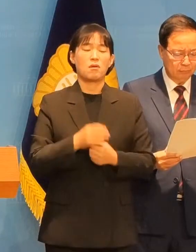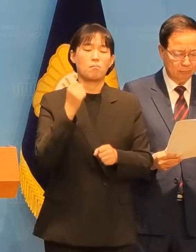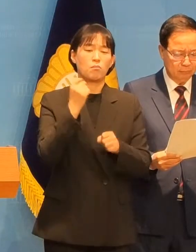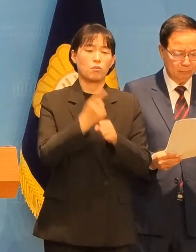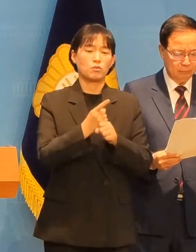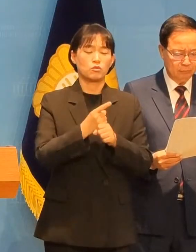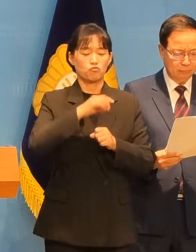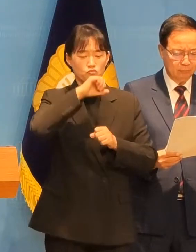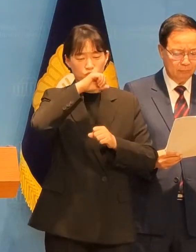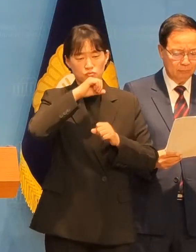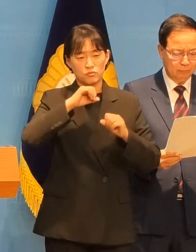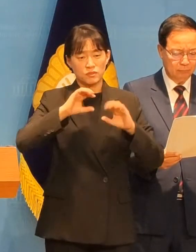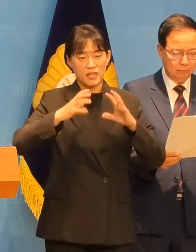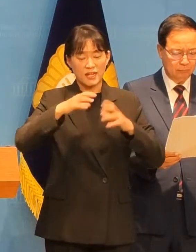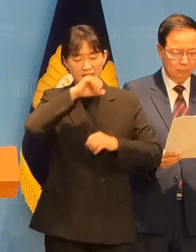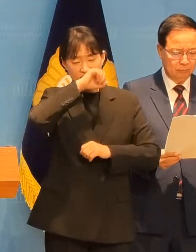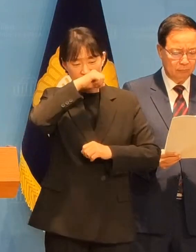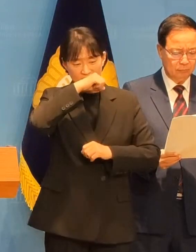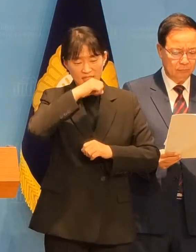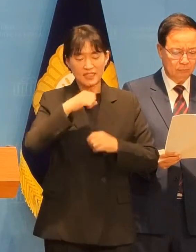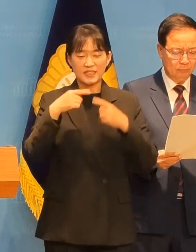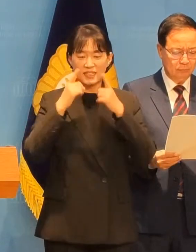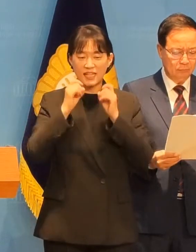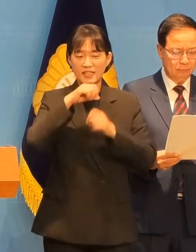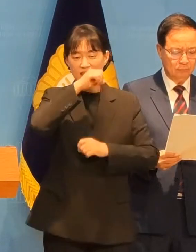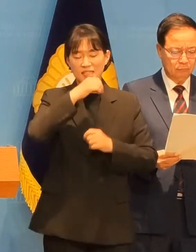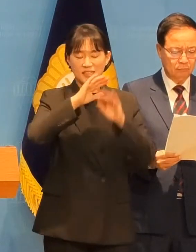국가 예산과 민간 투자가 집행되었습니다.